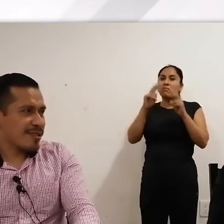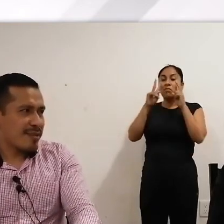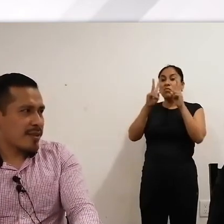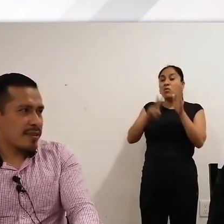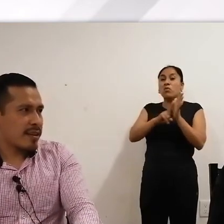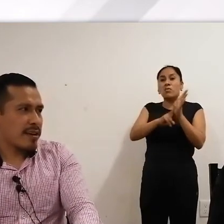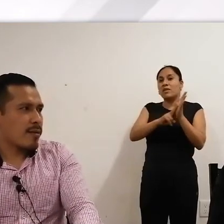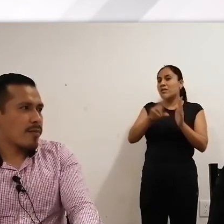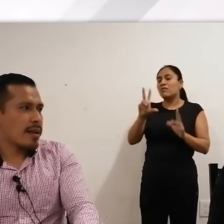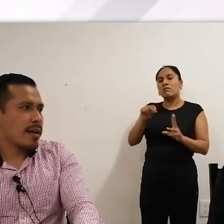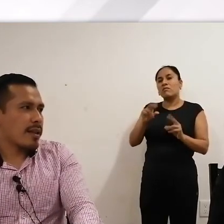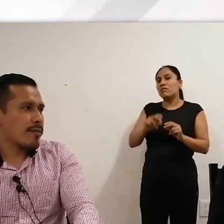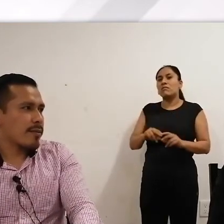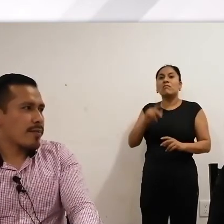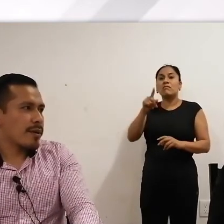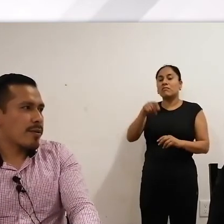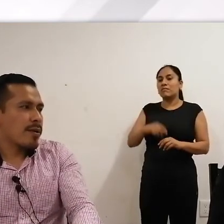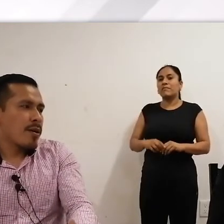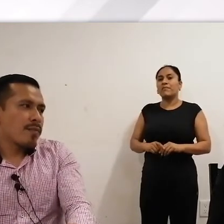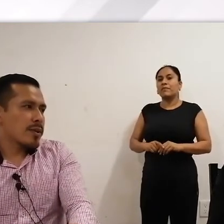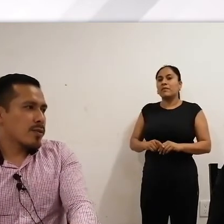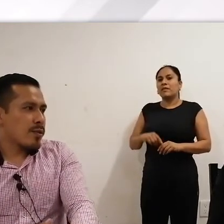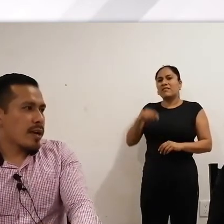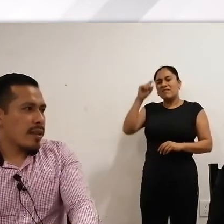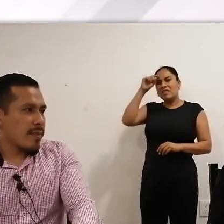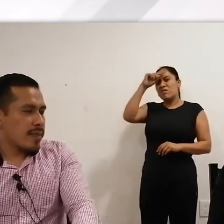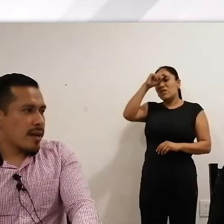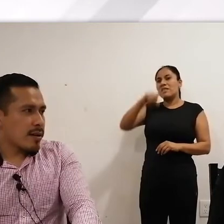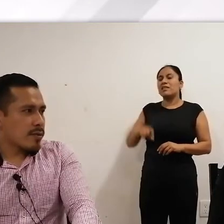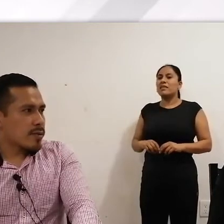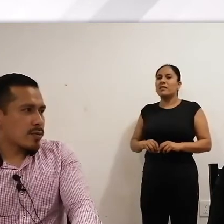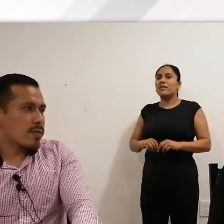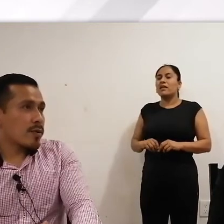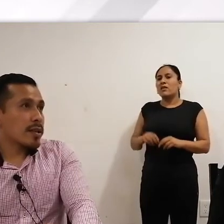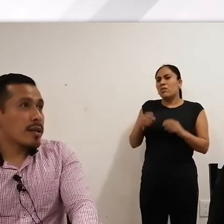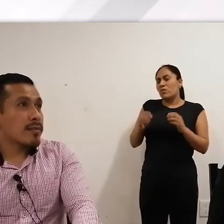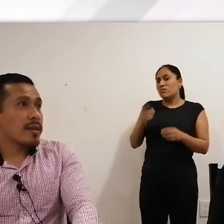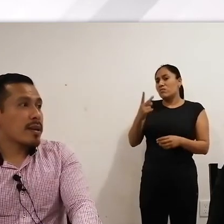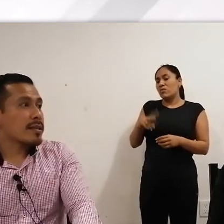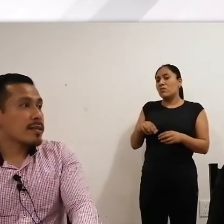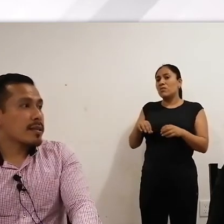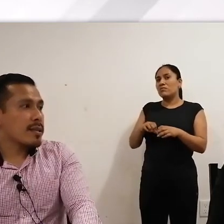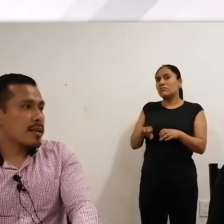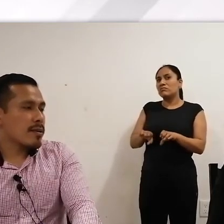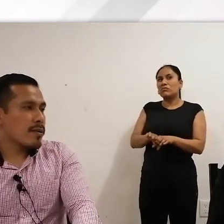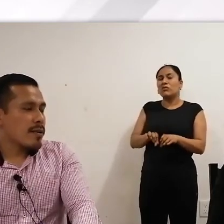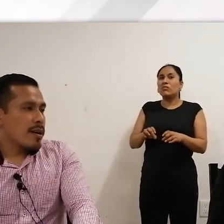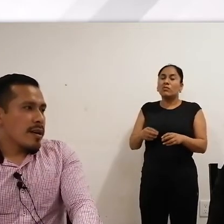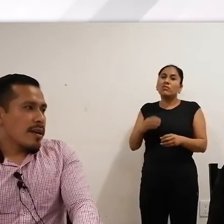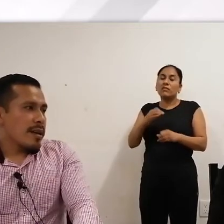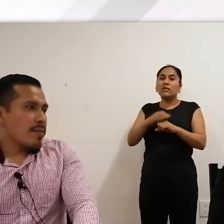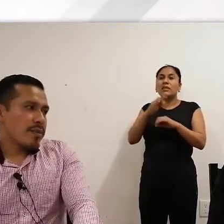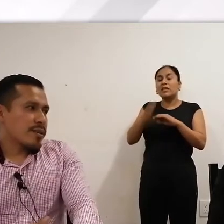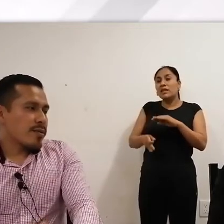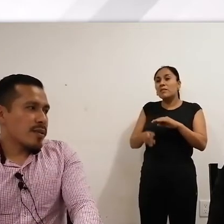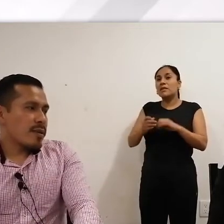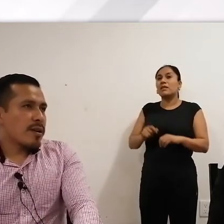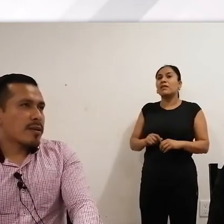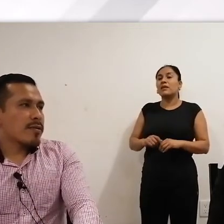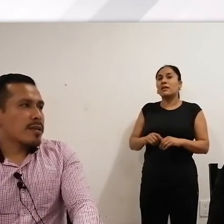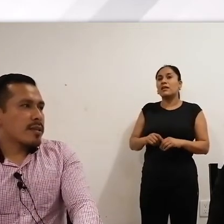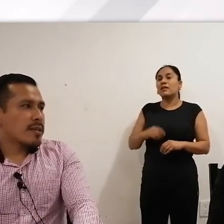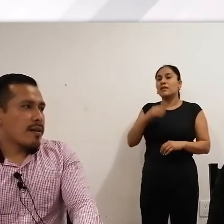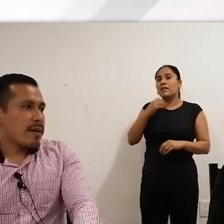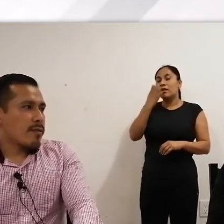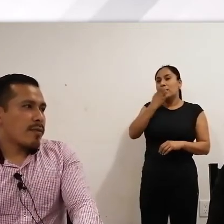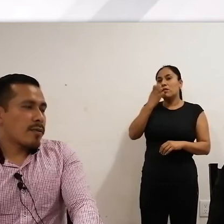distancia totalmente complicado, ¿no? Pero pues hubo que adaptarnos, hubo que terminar este ciclo. y pues